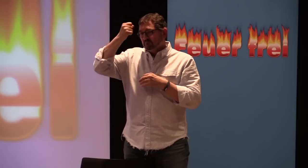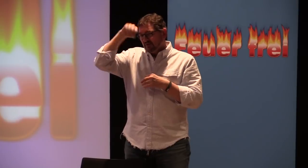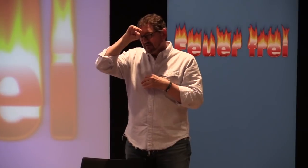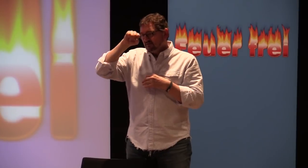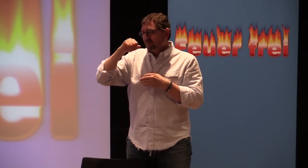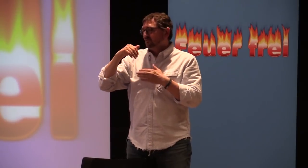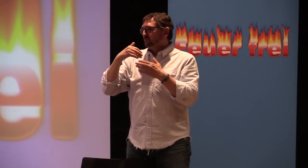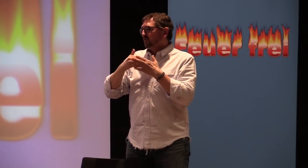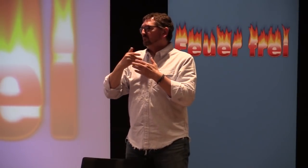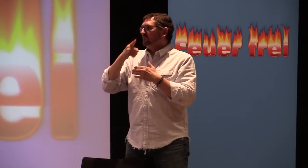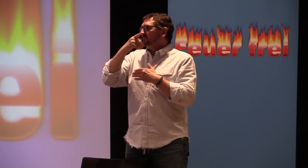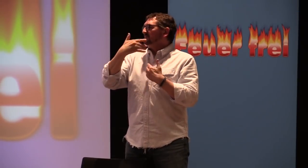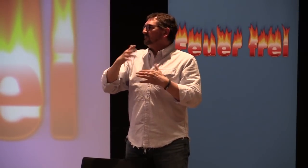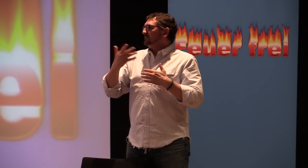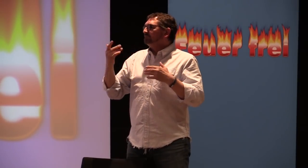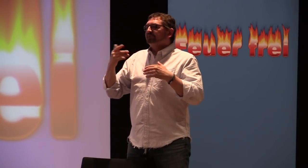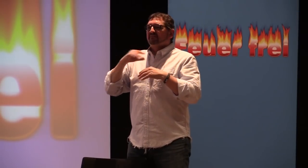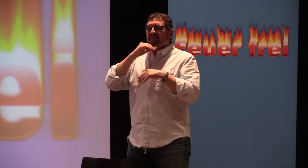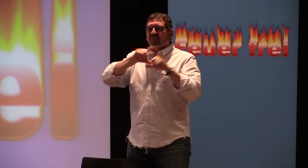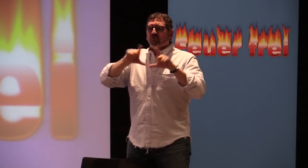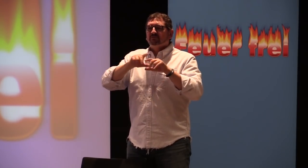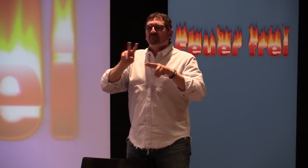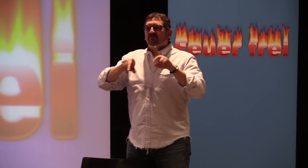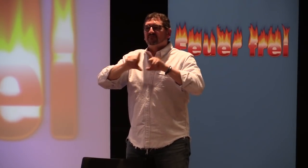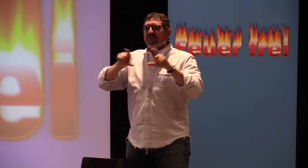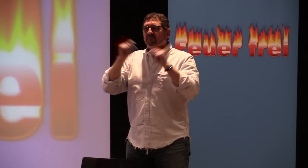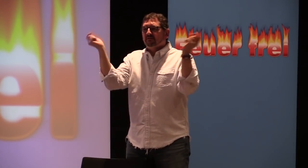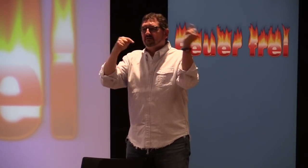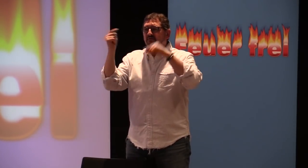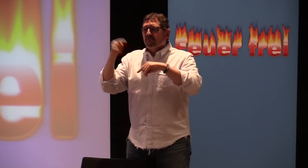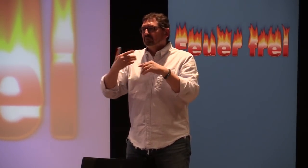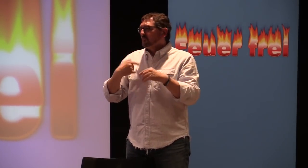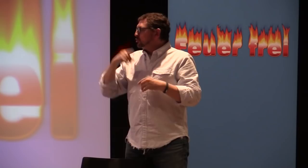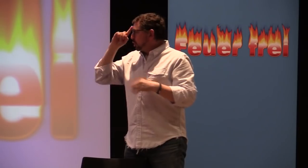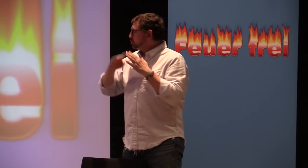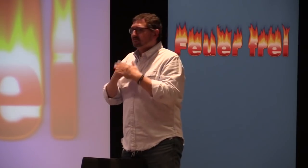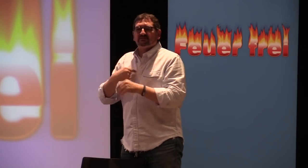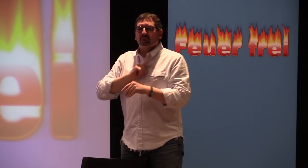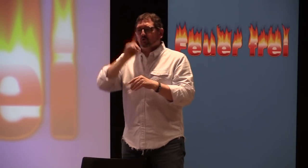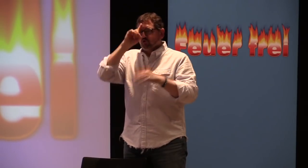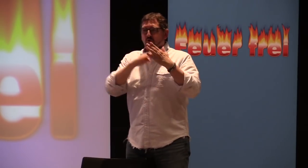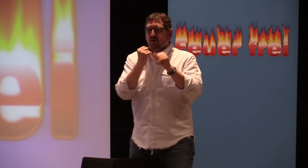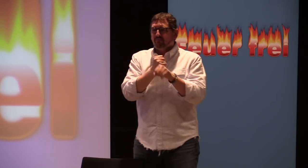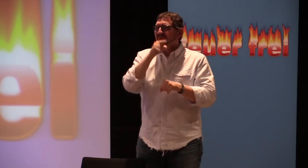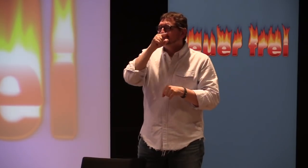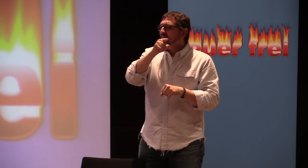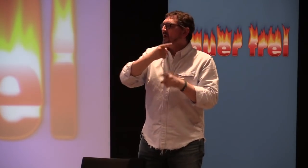Ich glaube, es war in 2017, da bin ich in Berlin gewesen. Da gab es, also ich habe